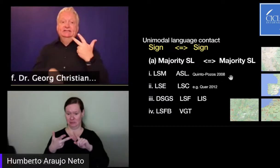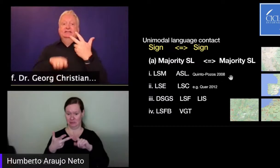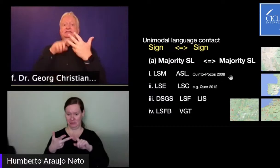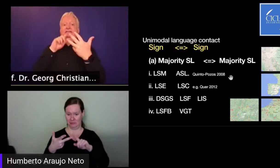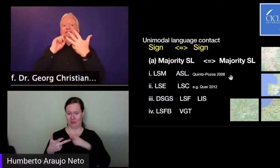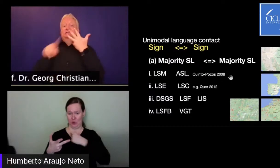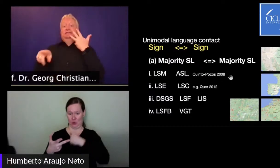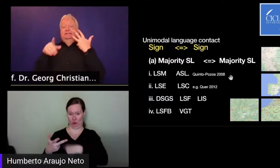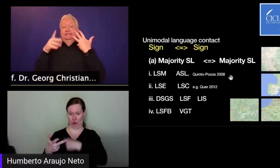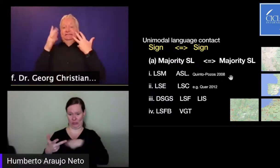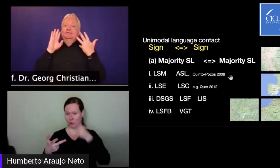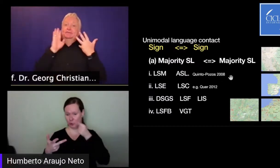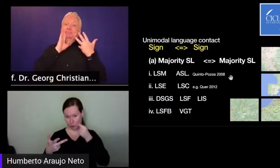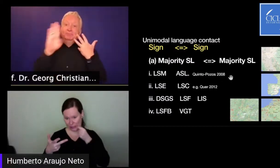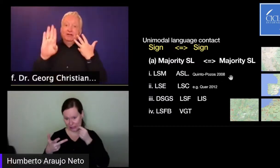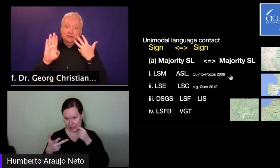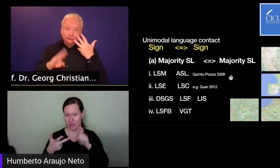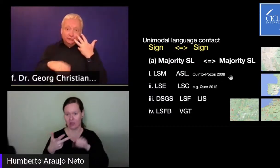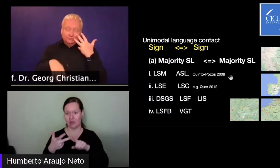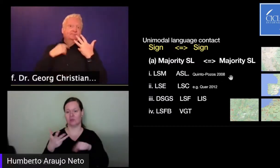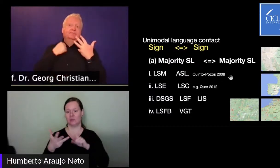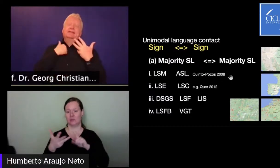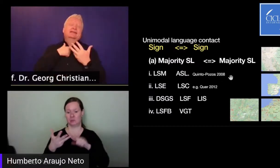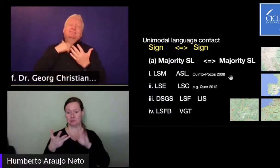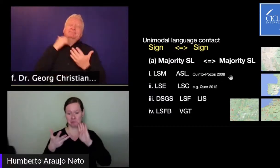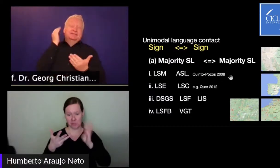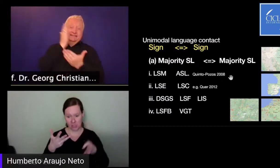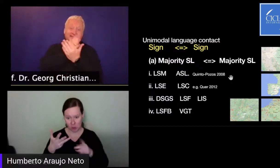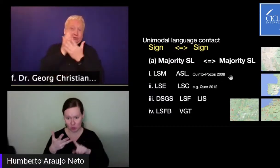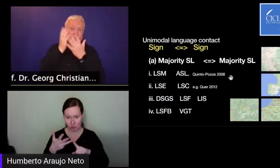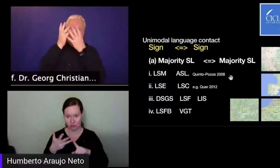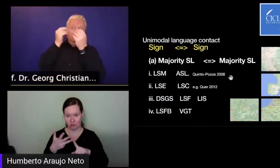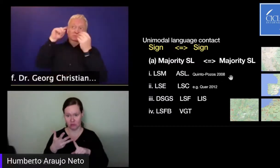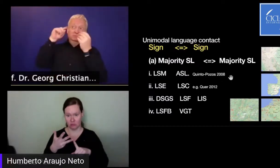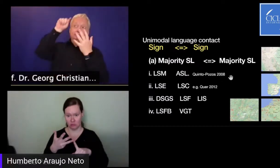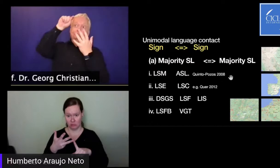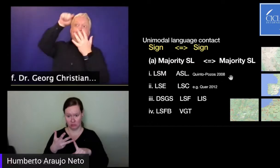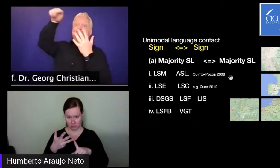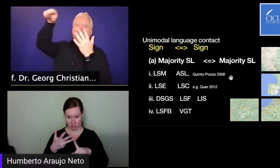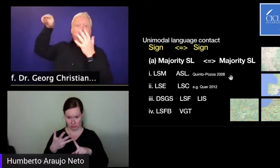Vemos um caso aqui na Espanha, na Bélgica.